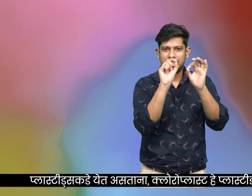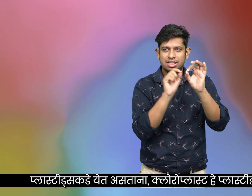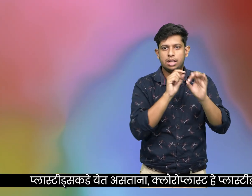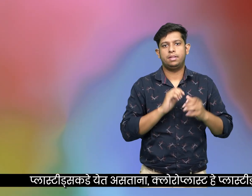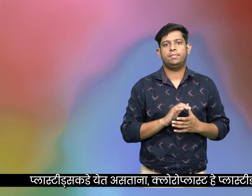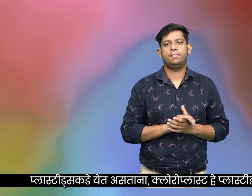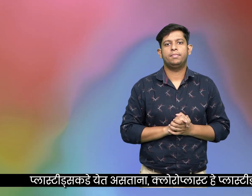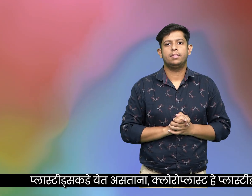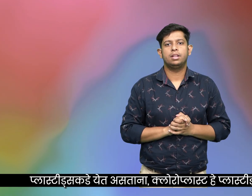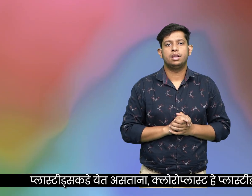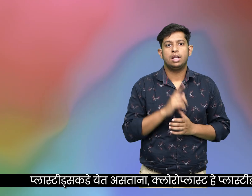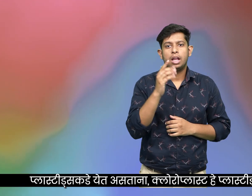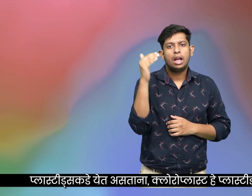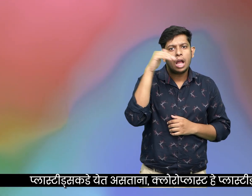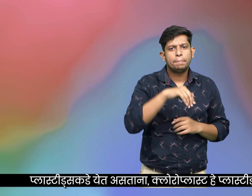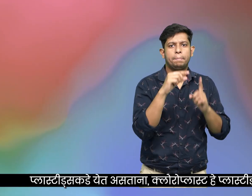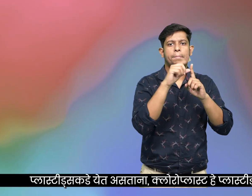प्लास्टिडिसकडे येते असताना क्लोरोप्लास्ट हे